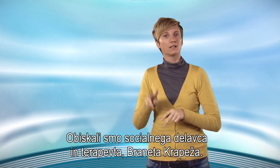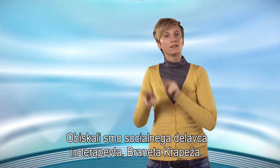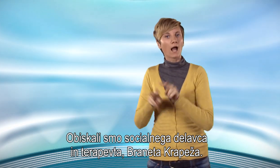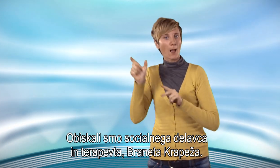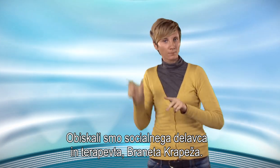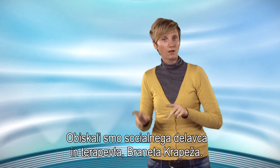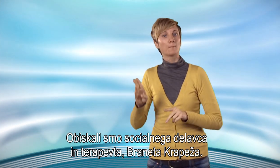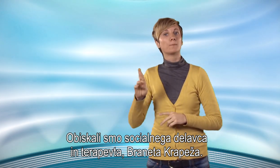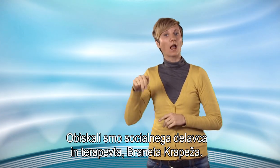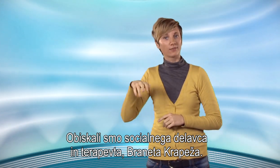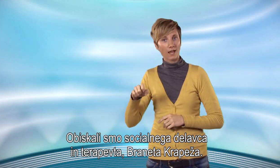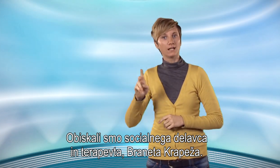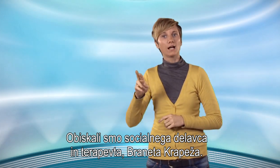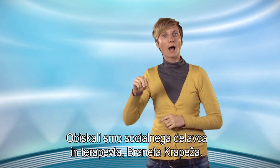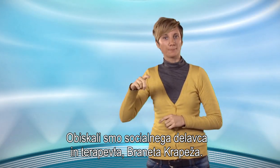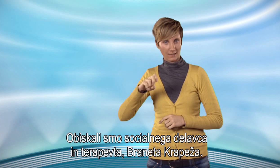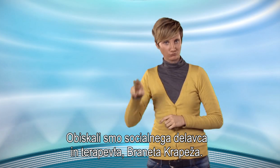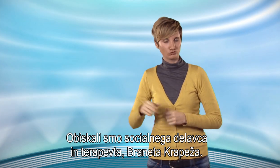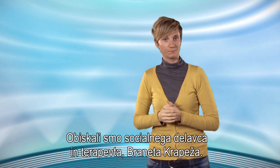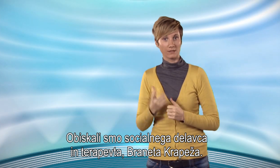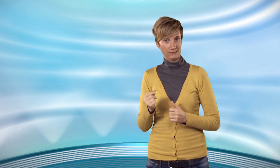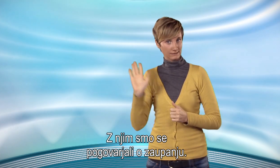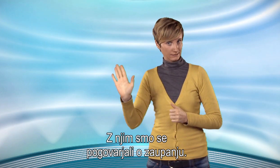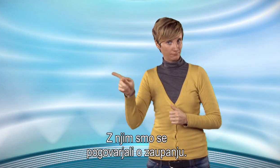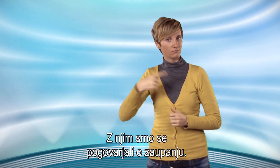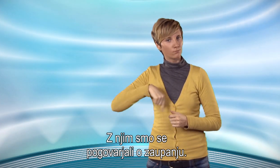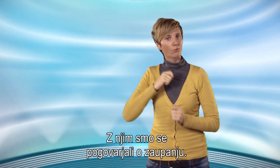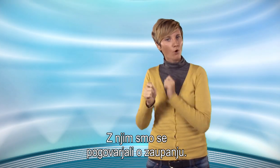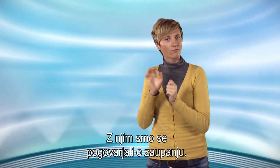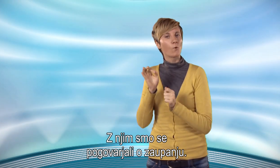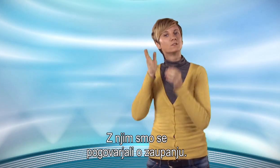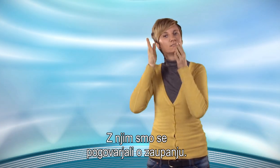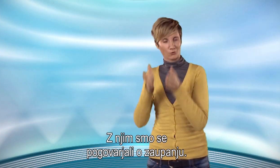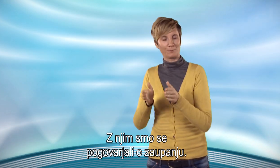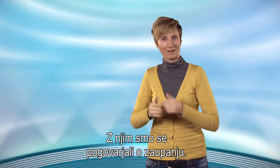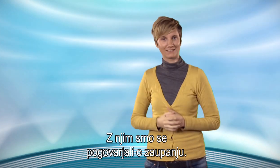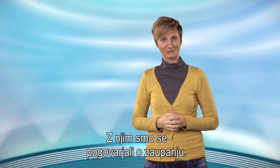terapevta Braneta Krapeža. Z njim smo se pogovarjali o zaupanju.